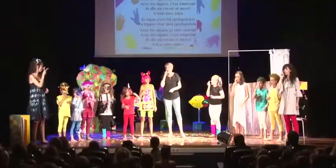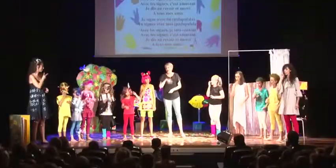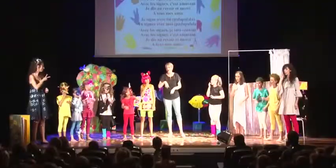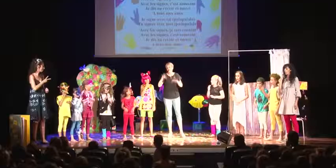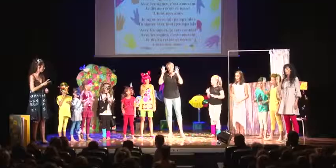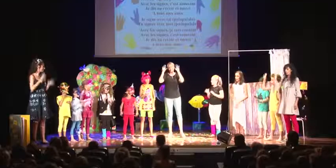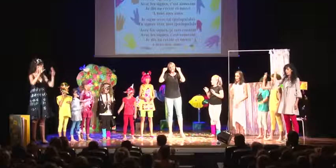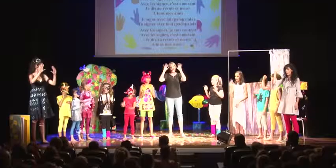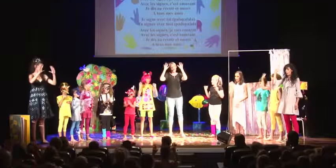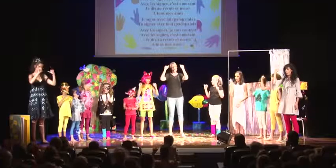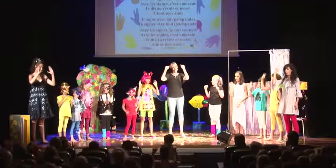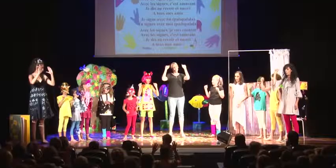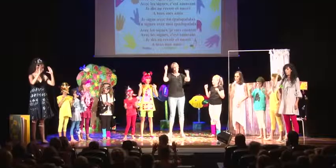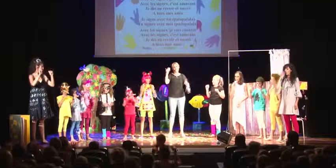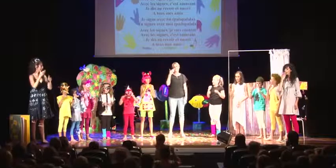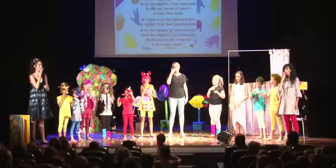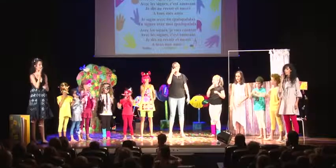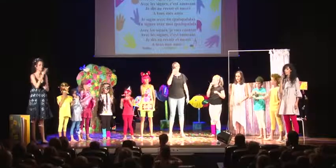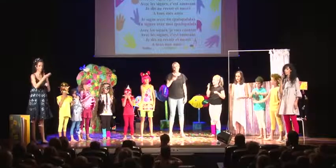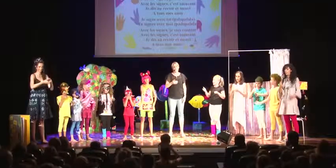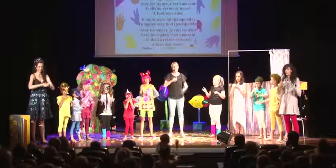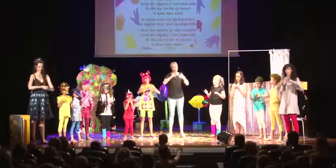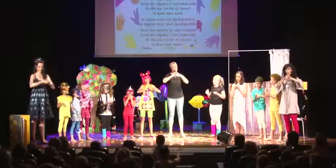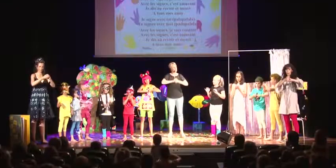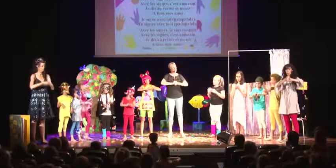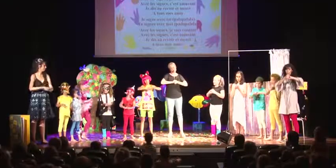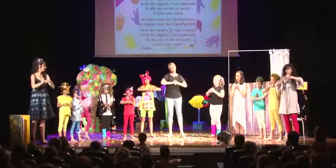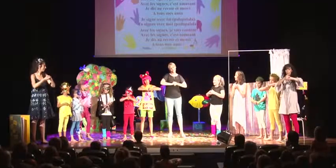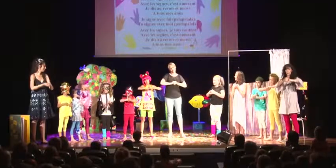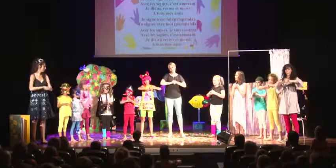amusant. Je dis au revoir et merci à tous mes amis.